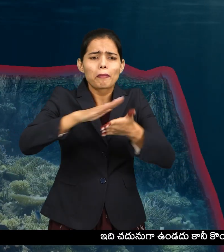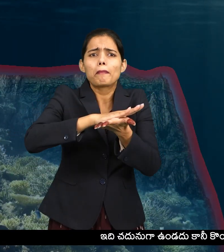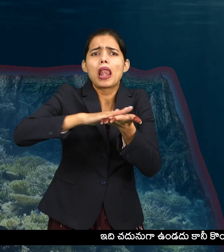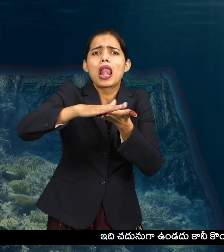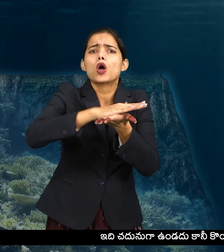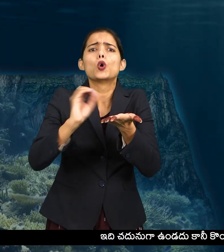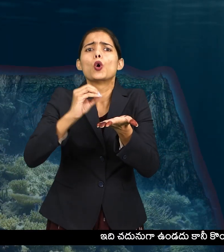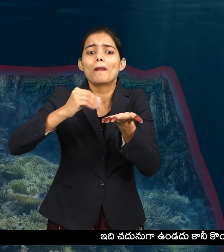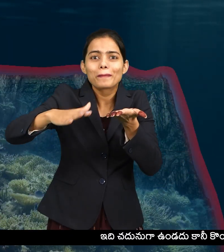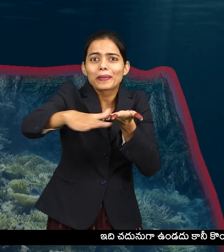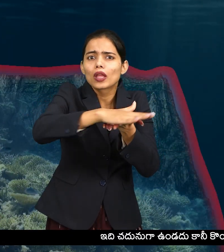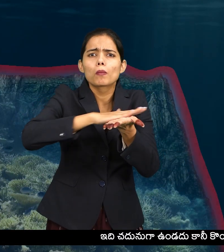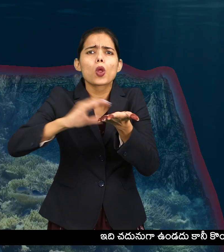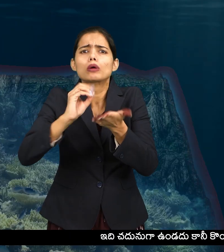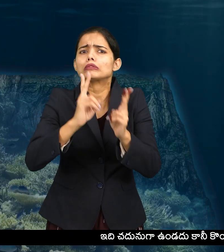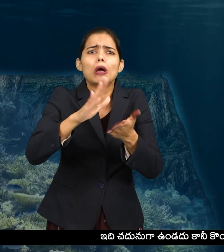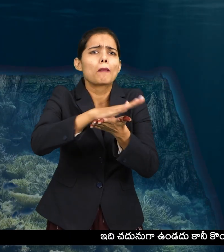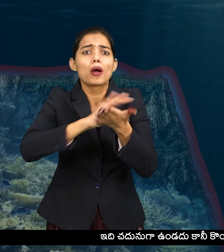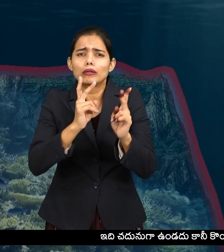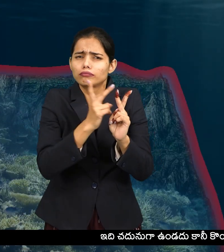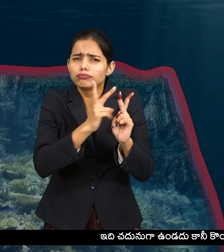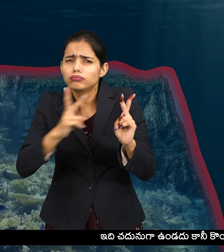ఇది చదునుగా ఉండదు, కానీ